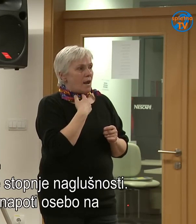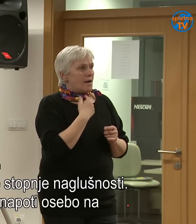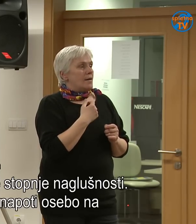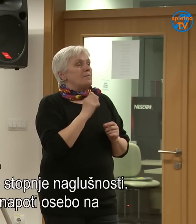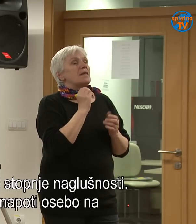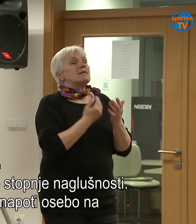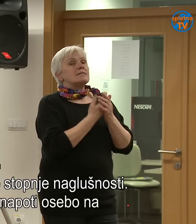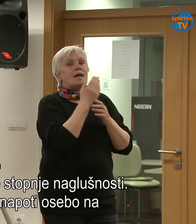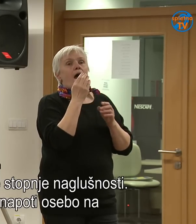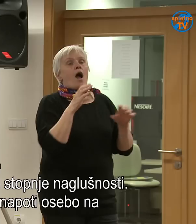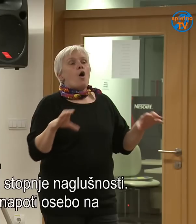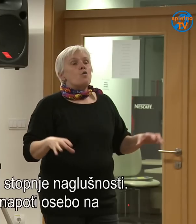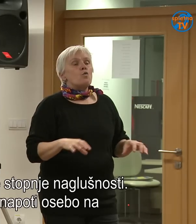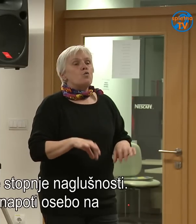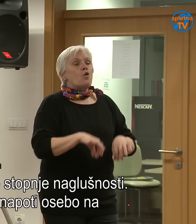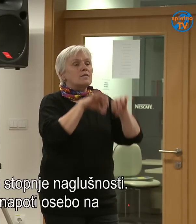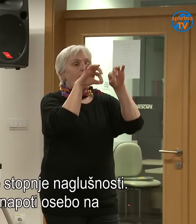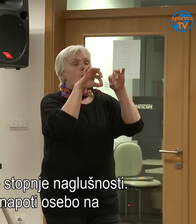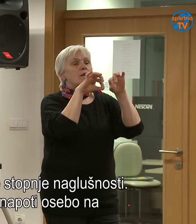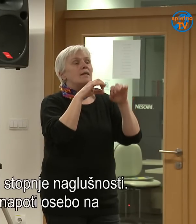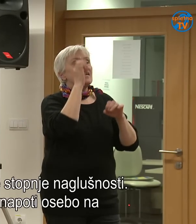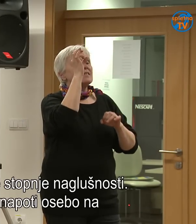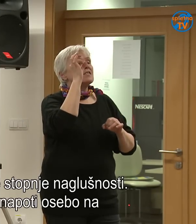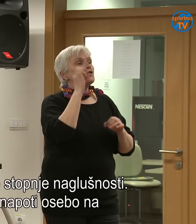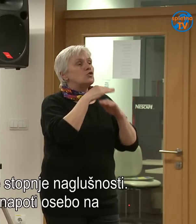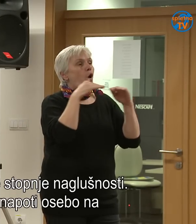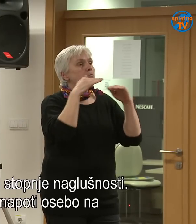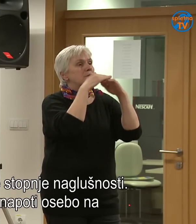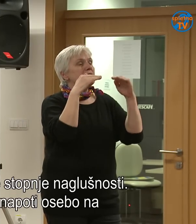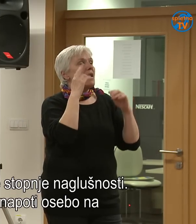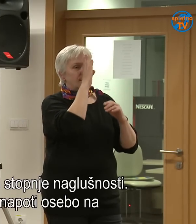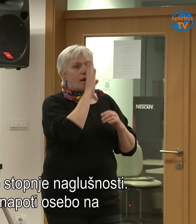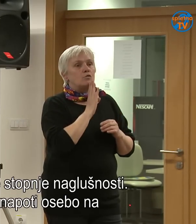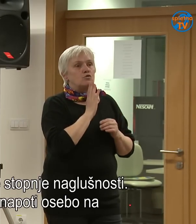za ugotavljanje stopnje naglušnosti.